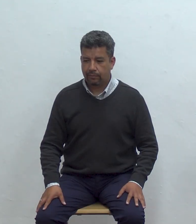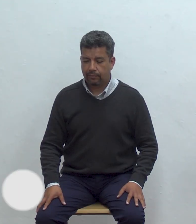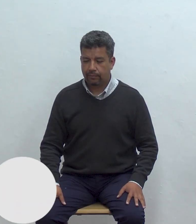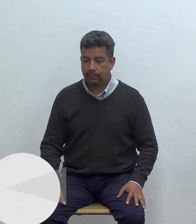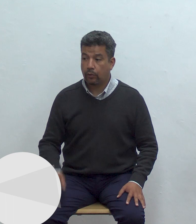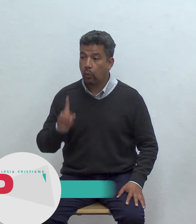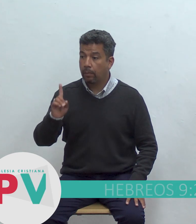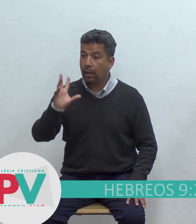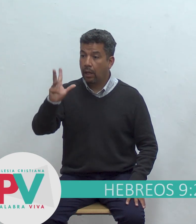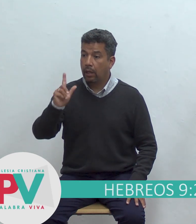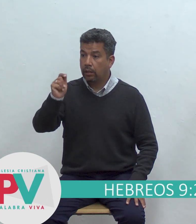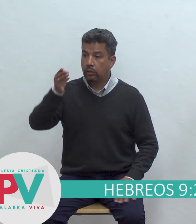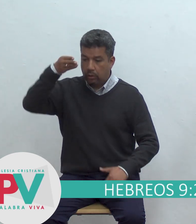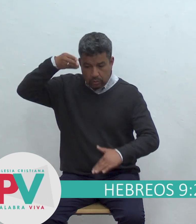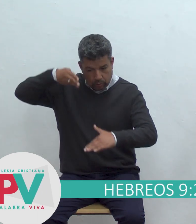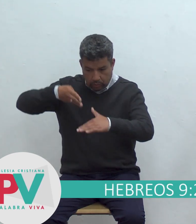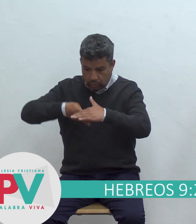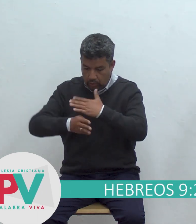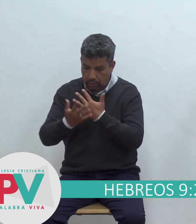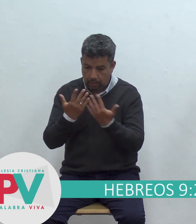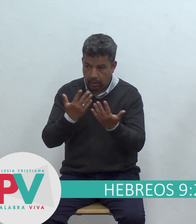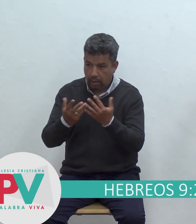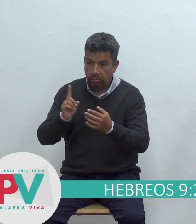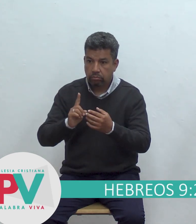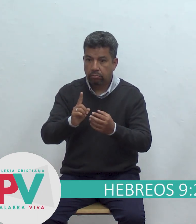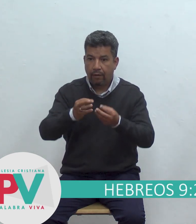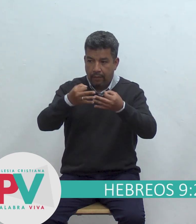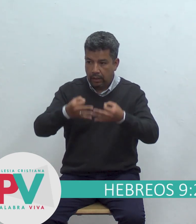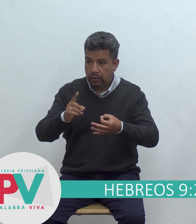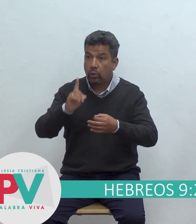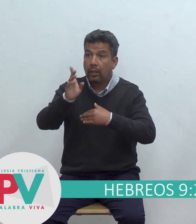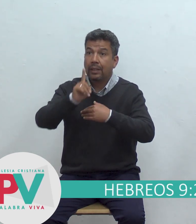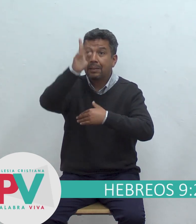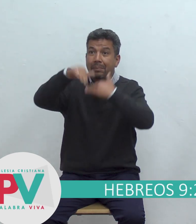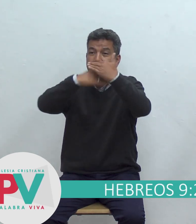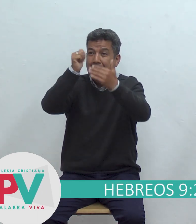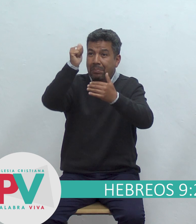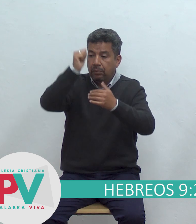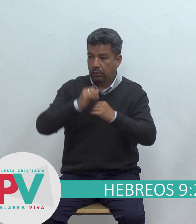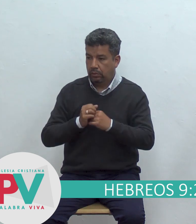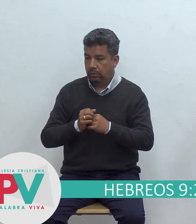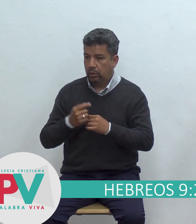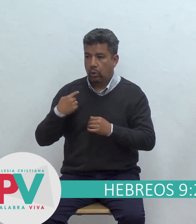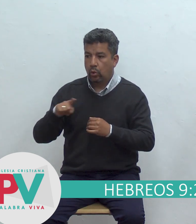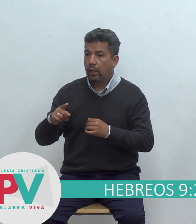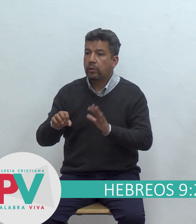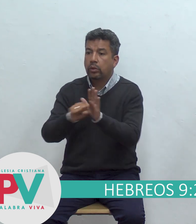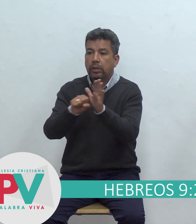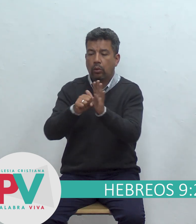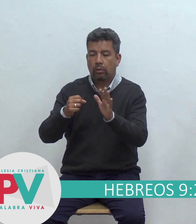Porque no entró Cristo en el santuario hecho de mano, figura del verdadero, sino en el cielo mismo. Esto no es un